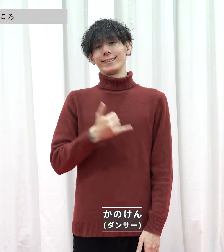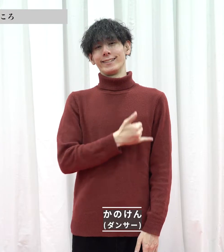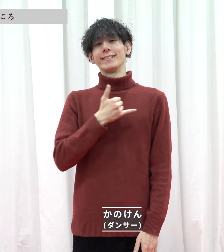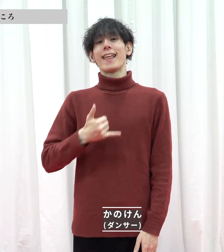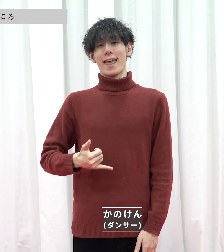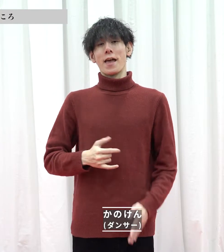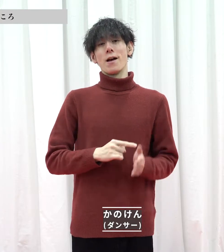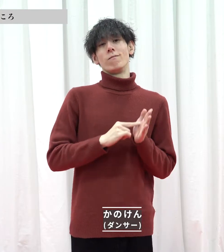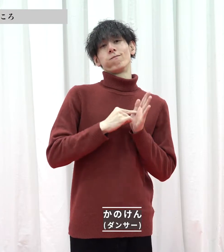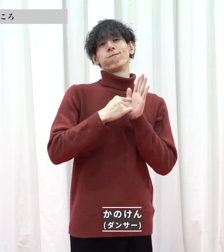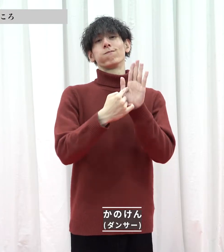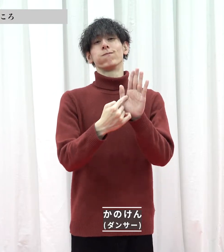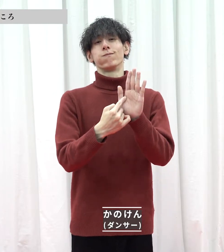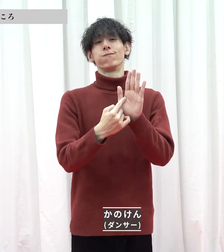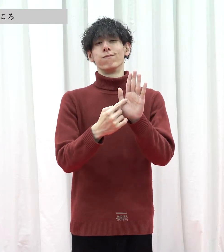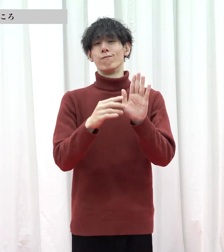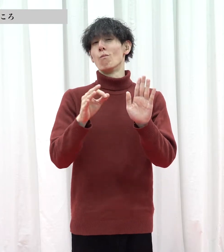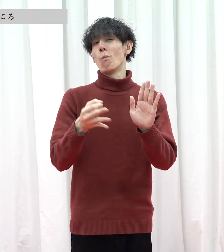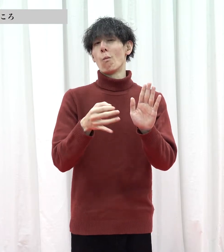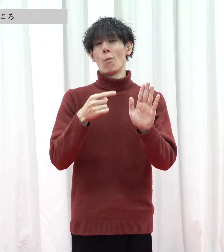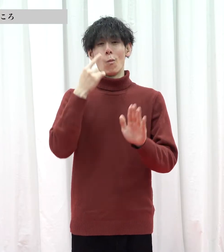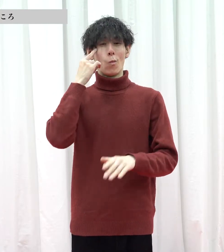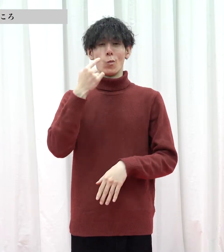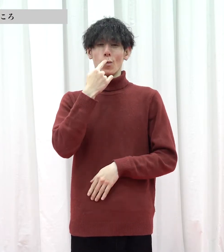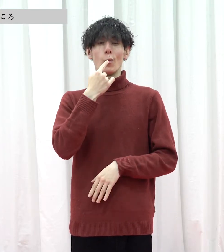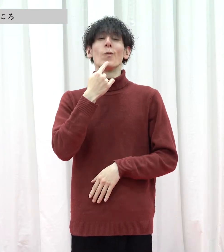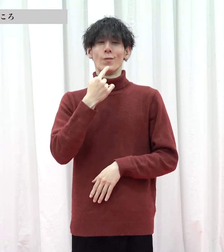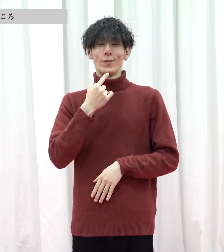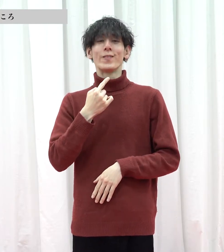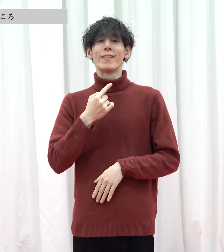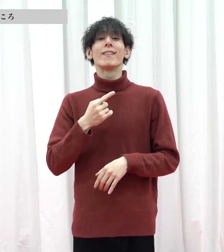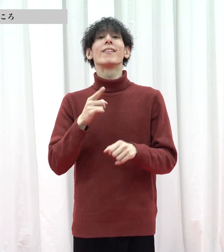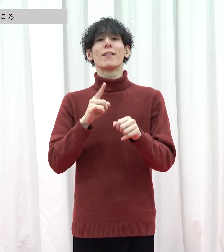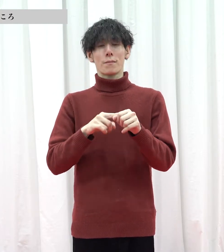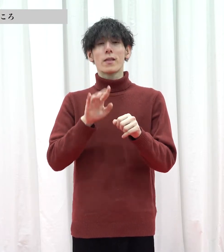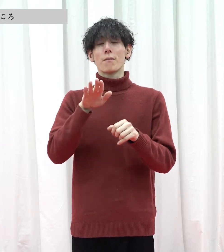僕の人生を表しているものだと思っています。